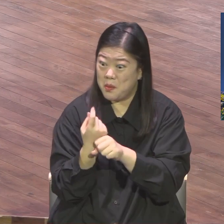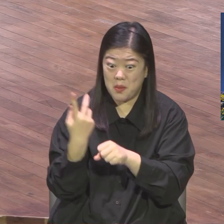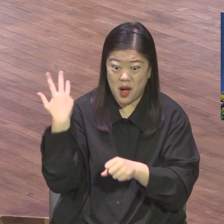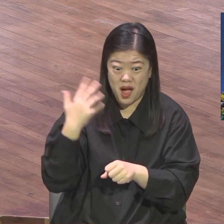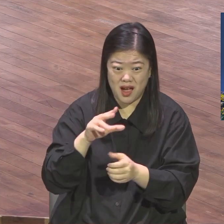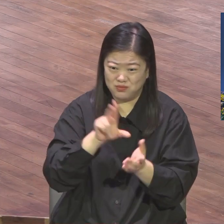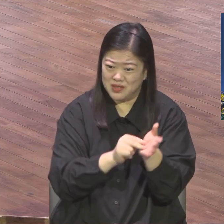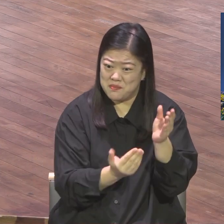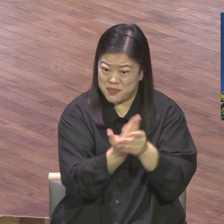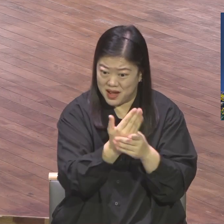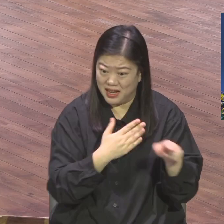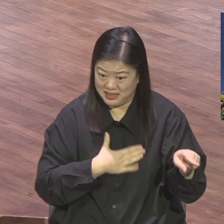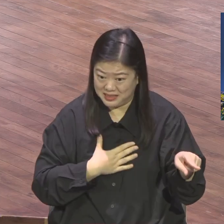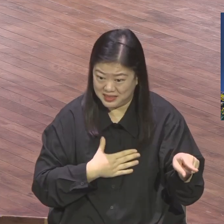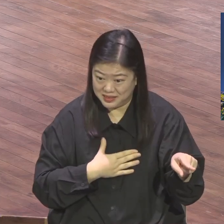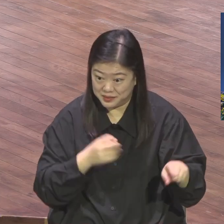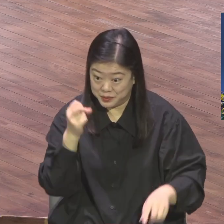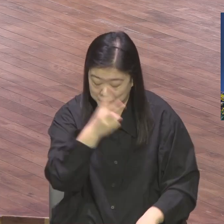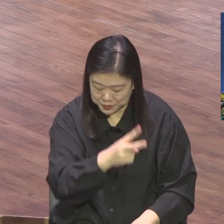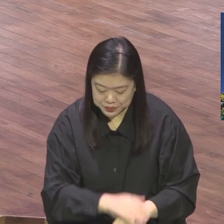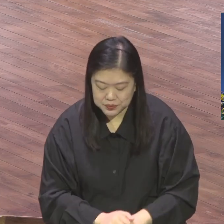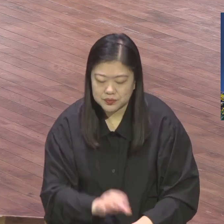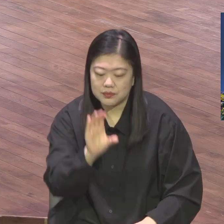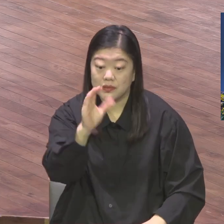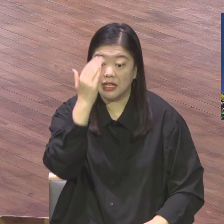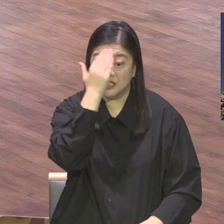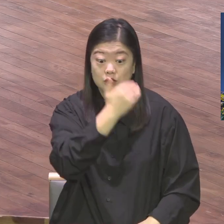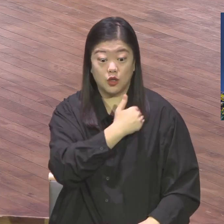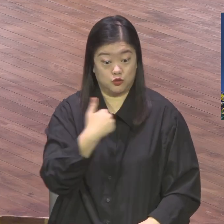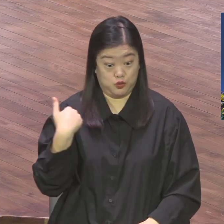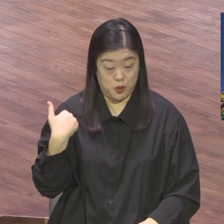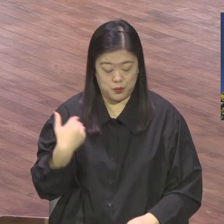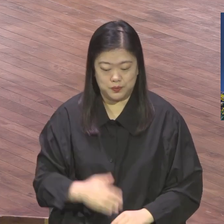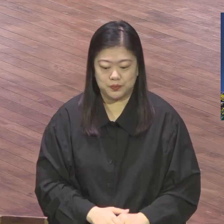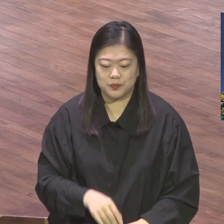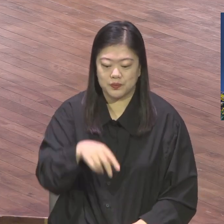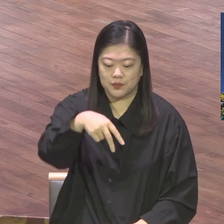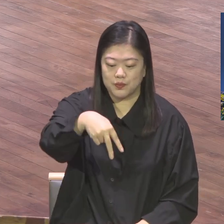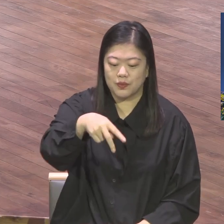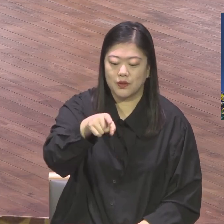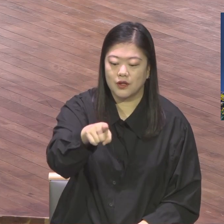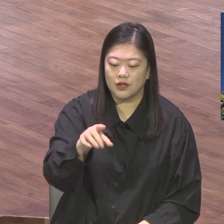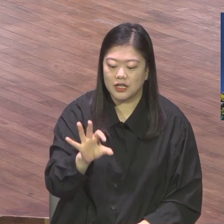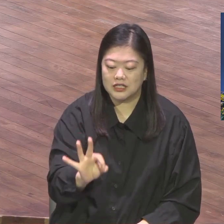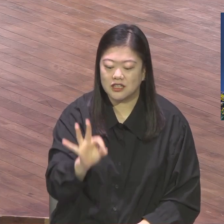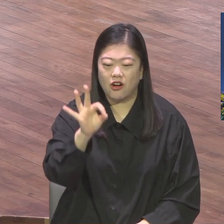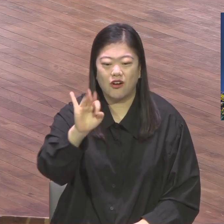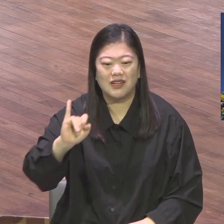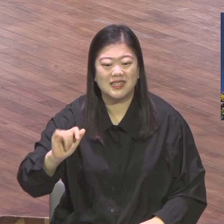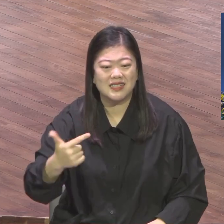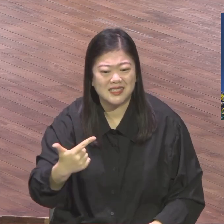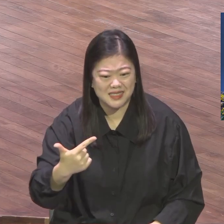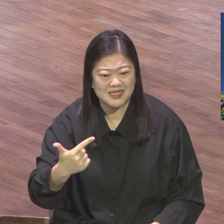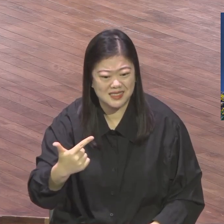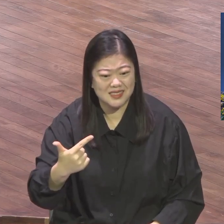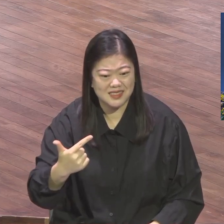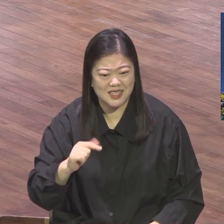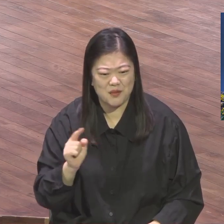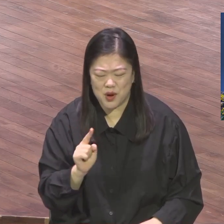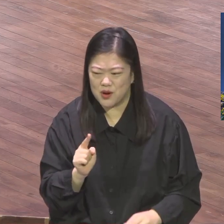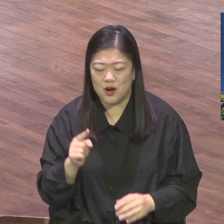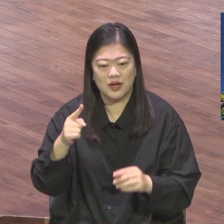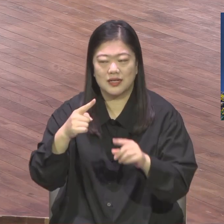천주교가 그렇게 중시하고 있는 성인들, 여러분 유럽 여행을 가면 다 큰